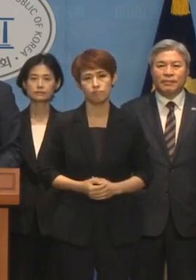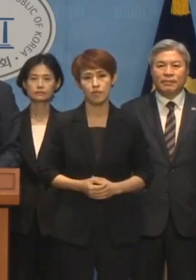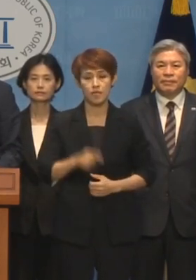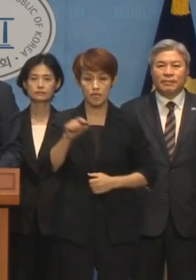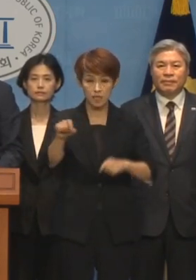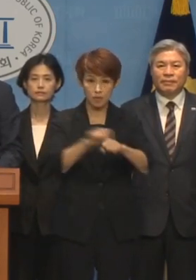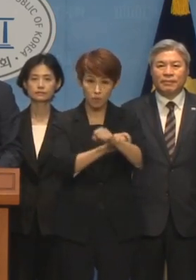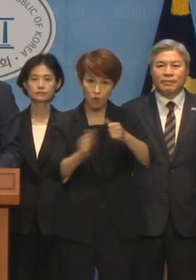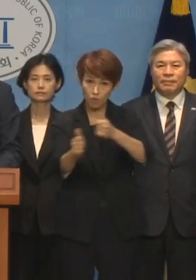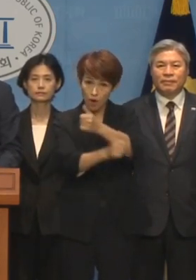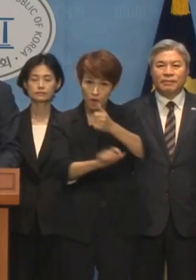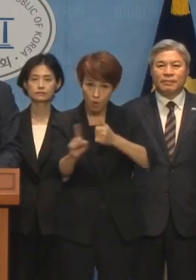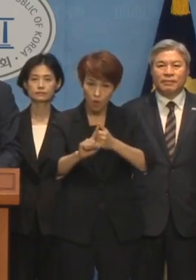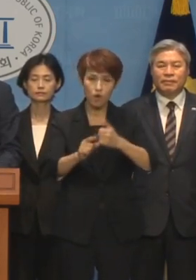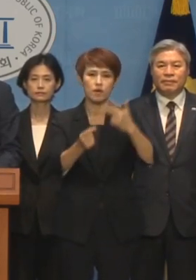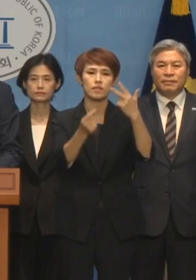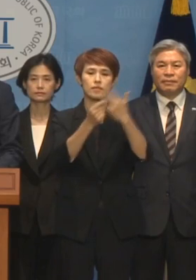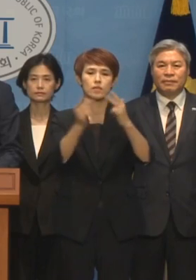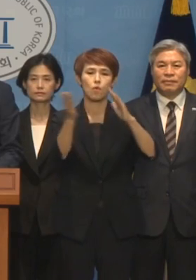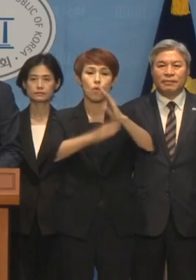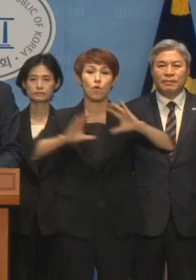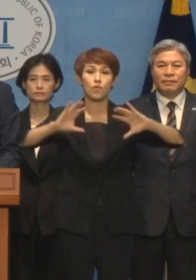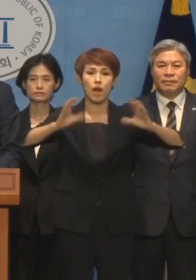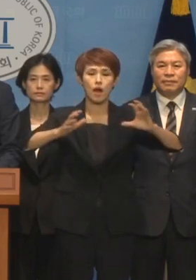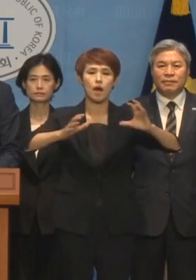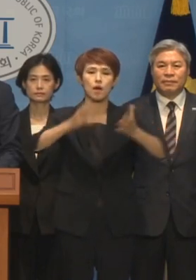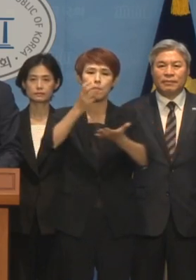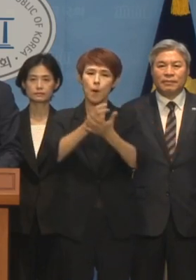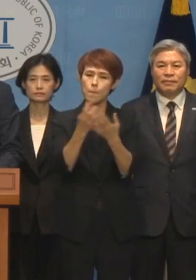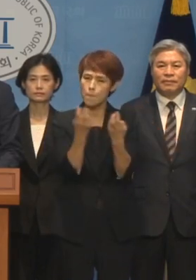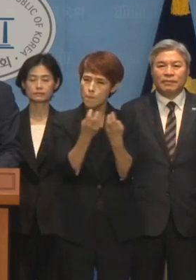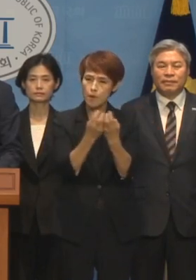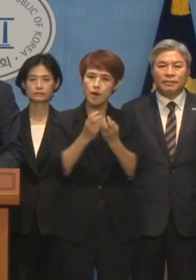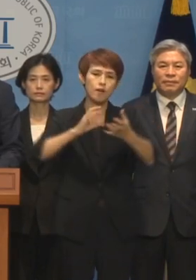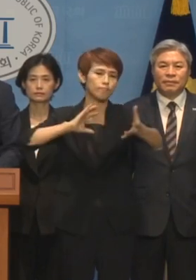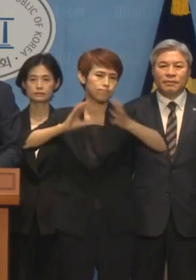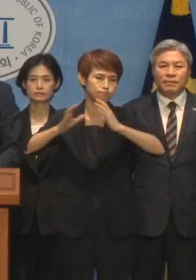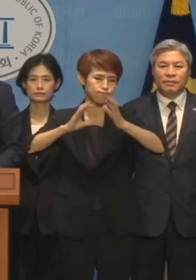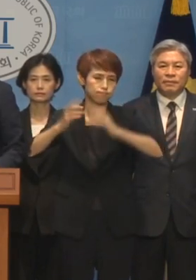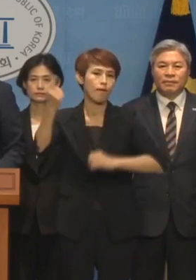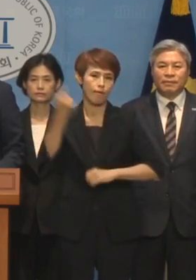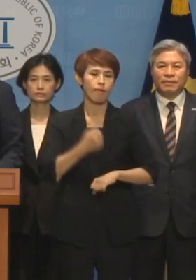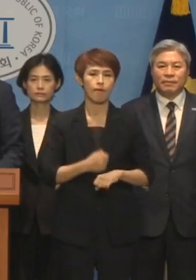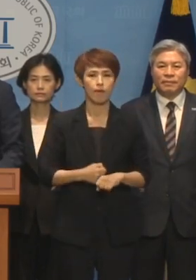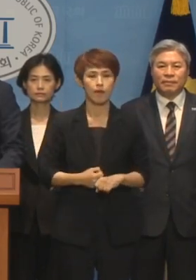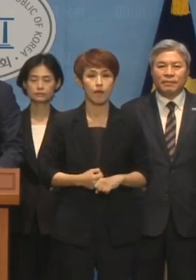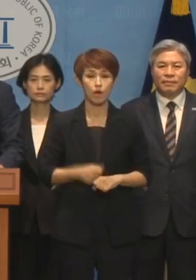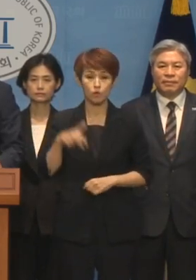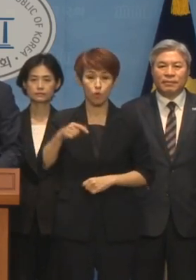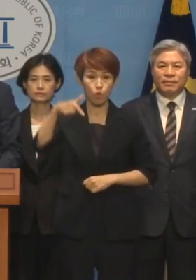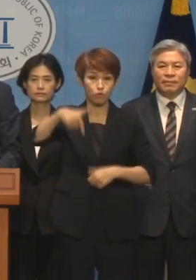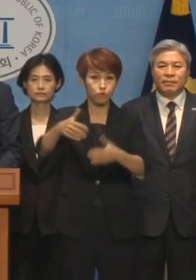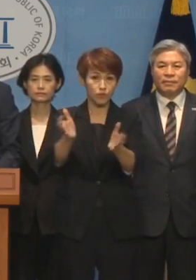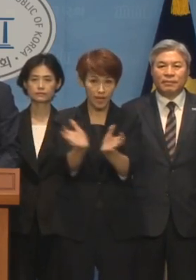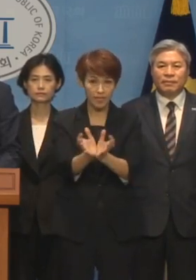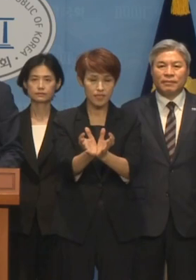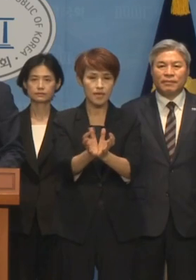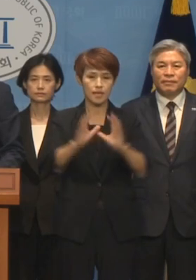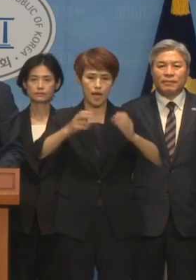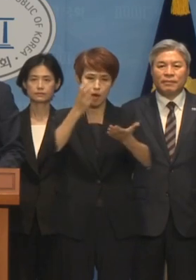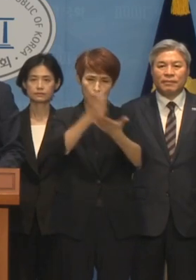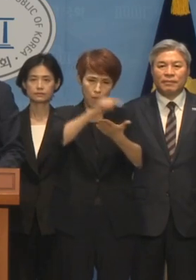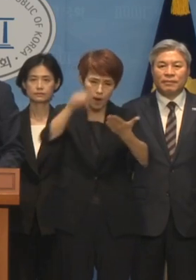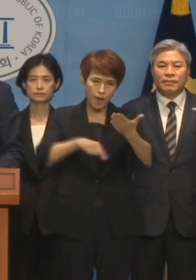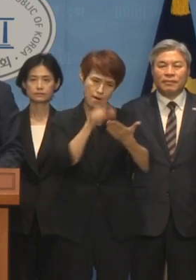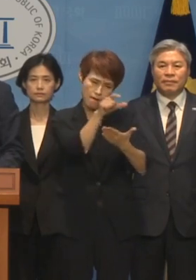개헌특위에서는 제7공화국 헌법을 논의하게 될 것입니다. 조국혁신당은 개헌안에 담고 싶은 것도